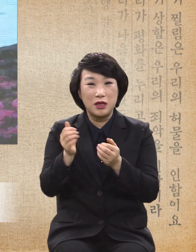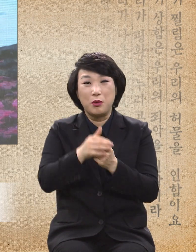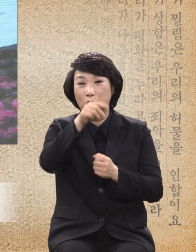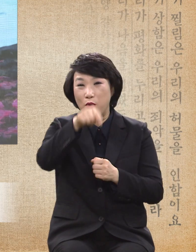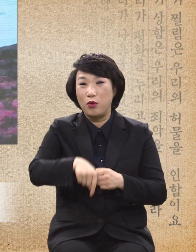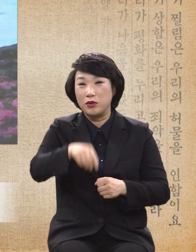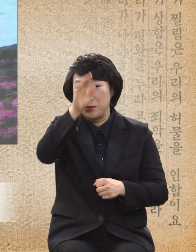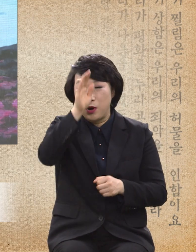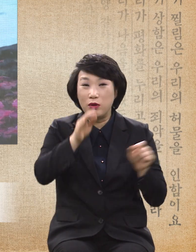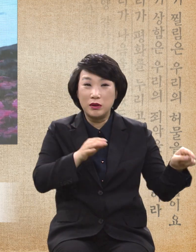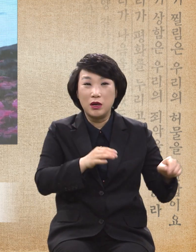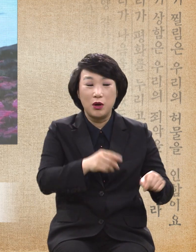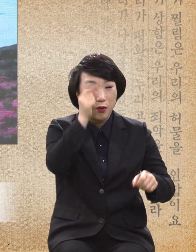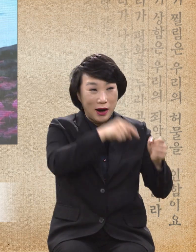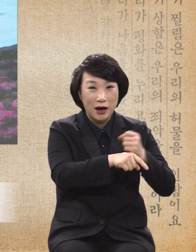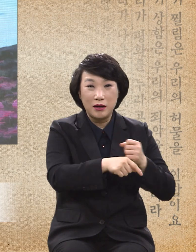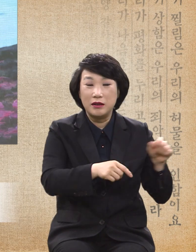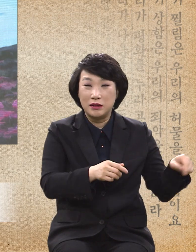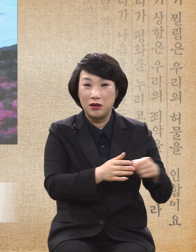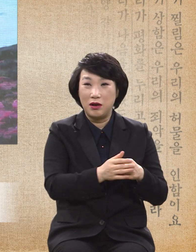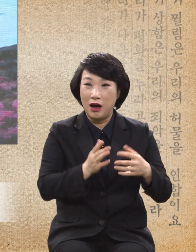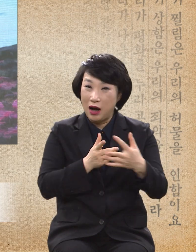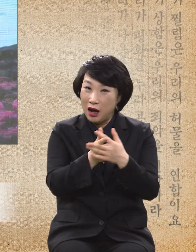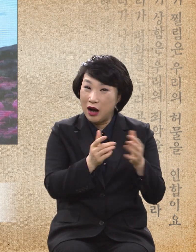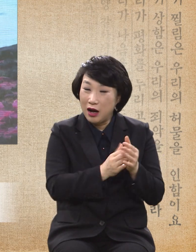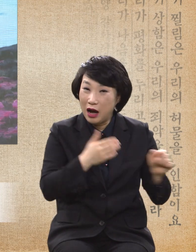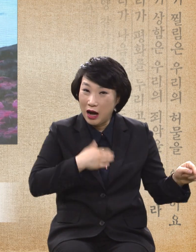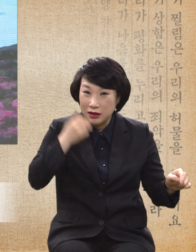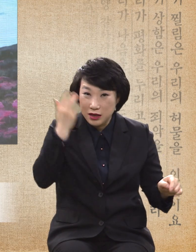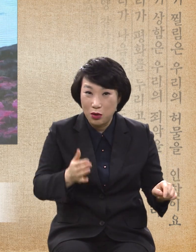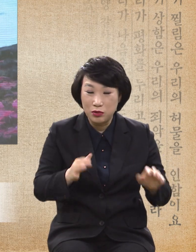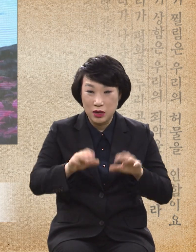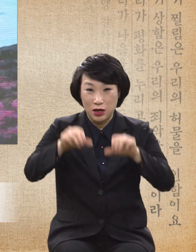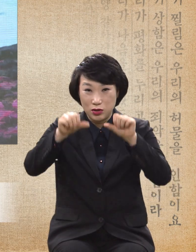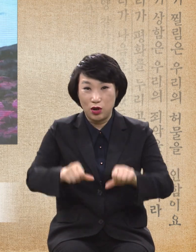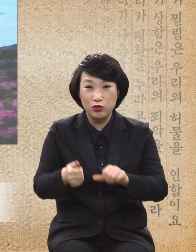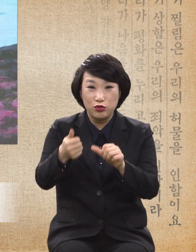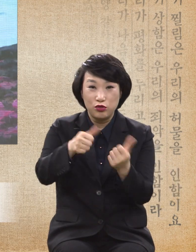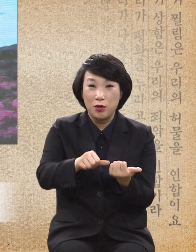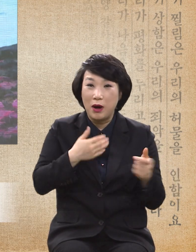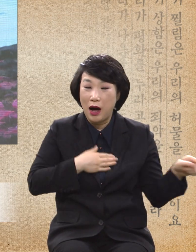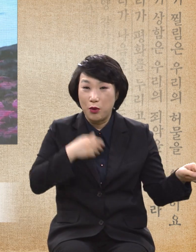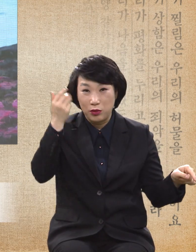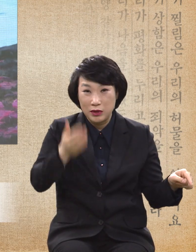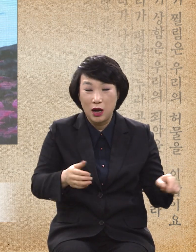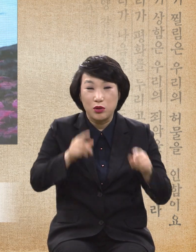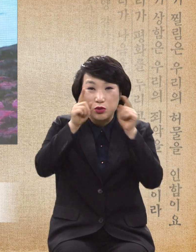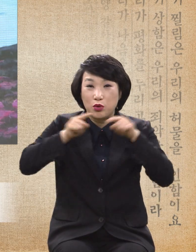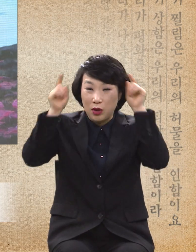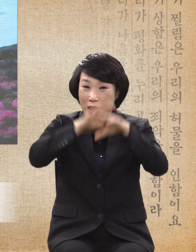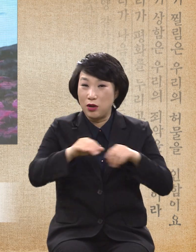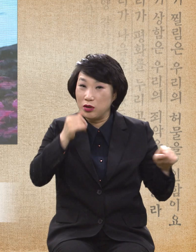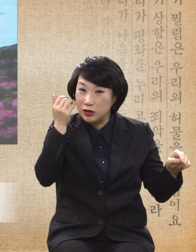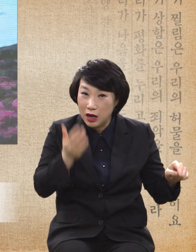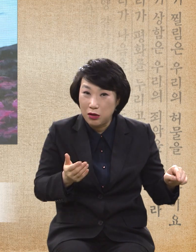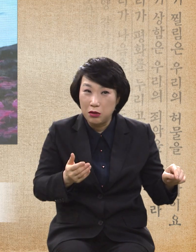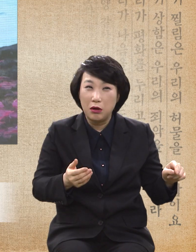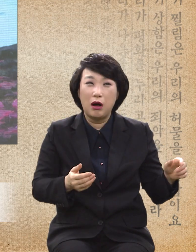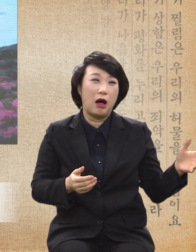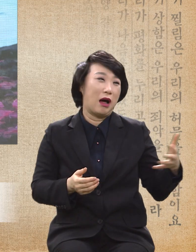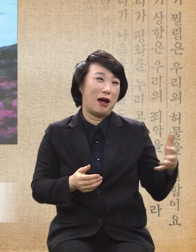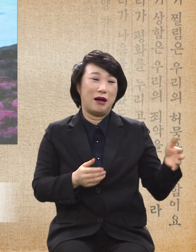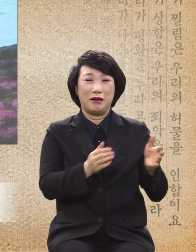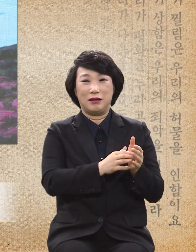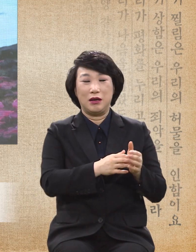알겠어요. 죄로 오는 내용의 죽음을 알겠어요. 죄로 오는 저주를 알겠어요. 지옥을 해결할 수 있습니까?